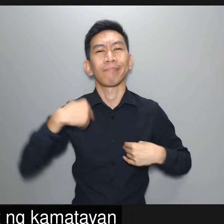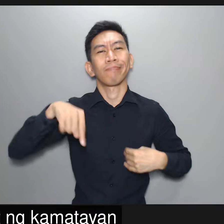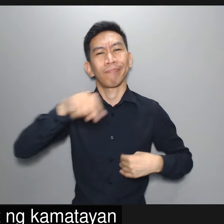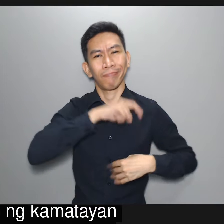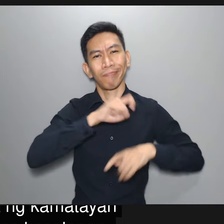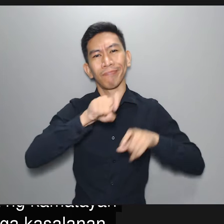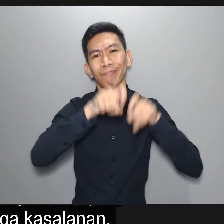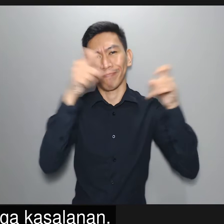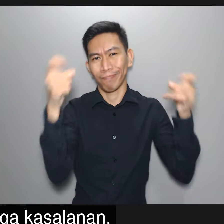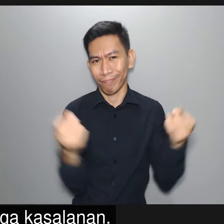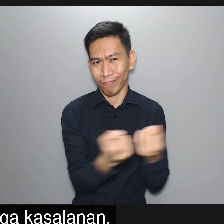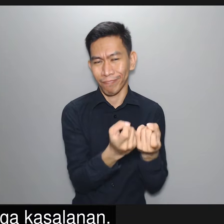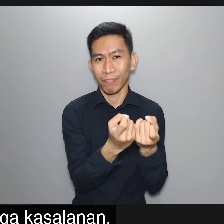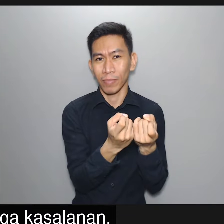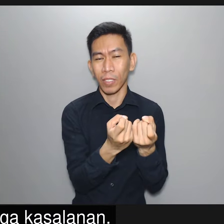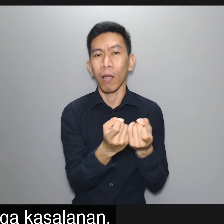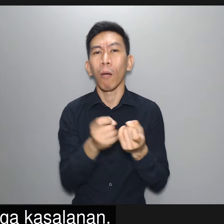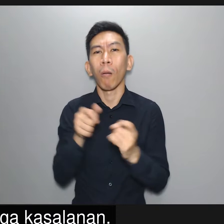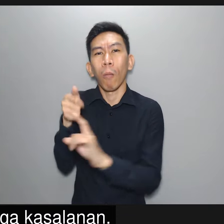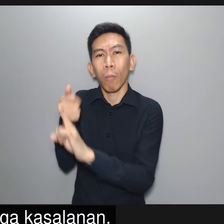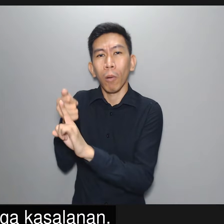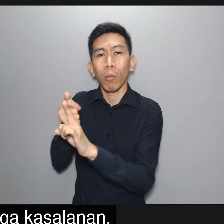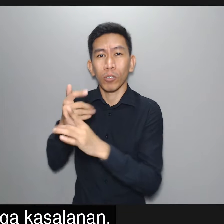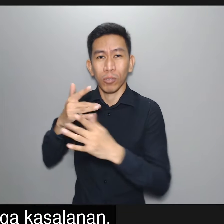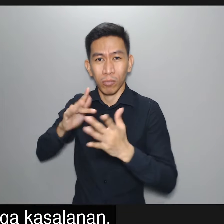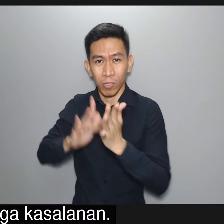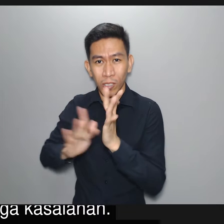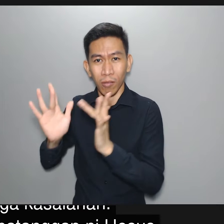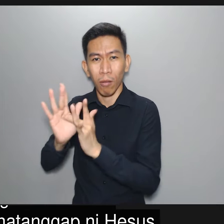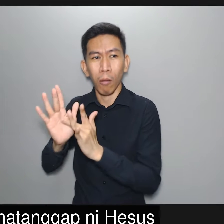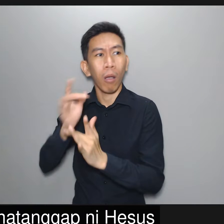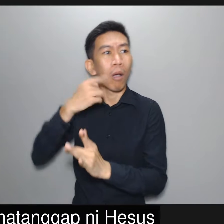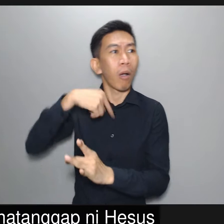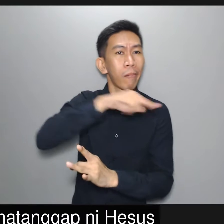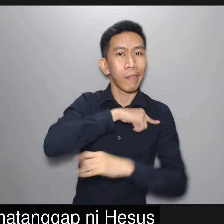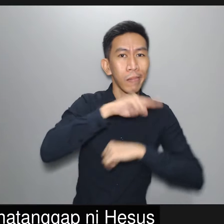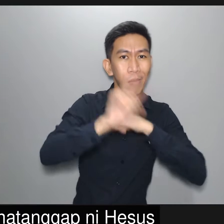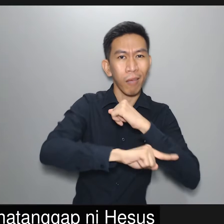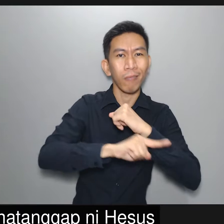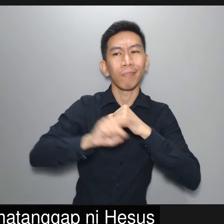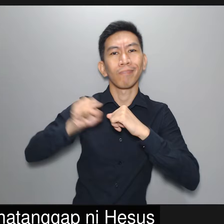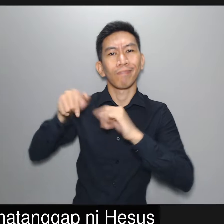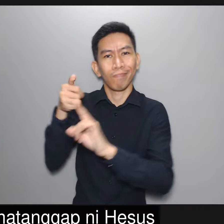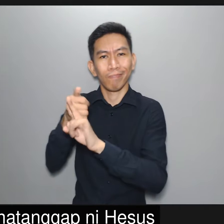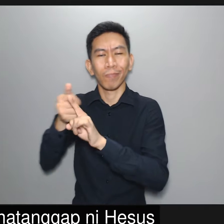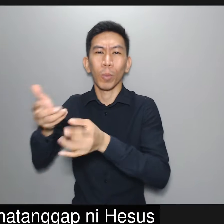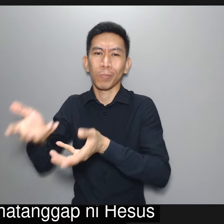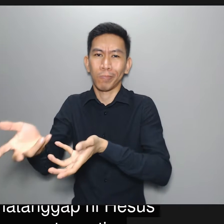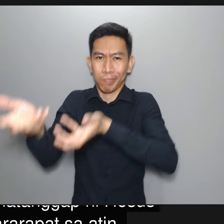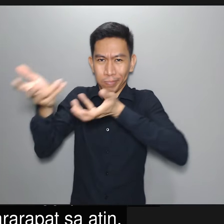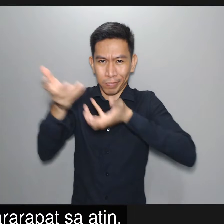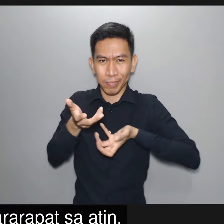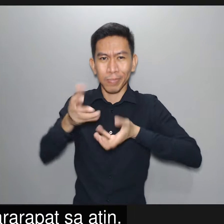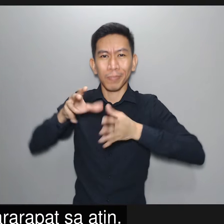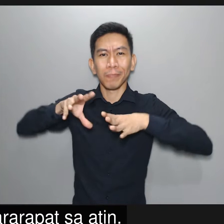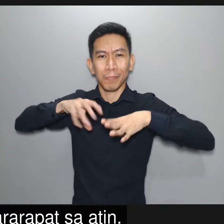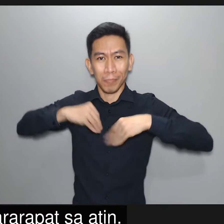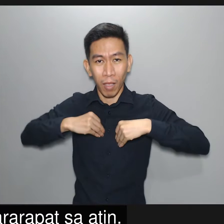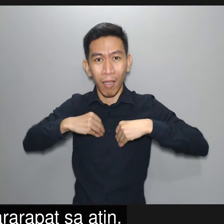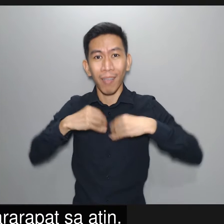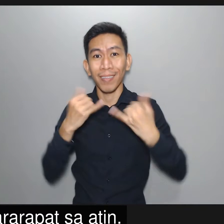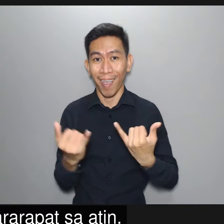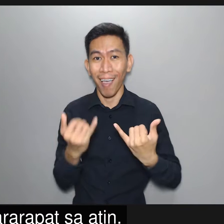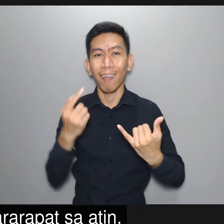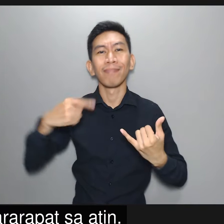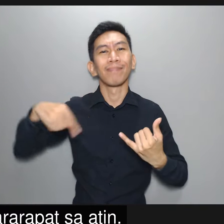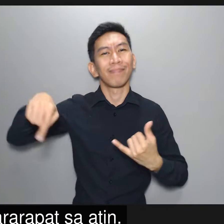paraan, natanggap ni Jesus ang parusa na nararapat sa atin. At dahil kinuha niya ang ating parusa, posible na